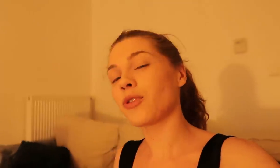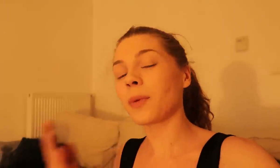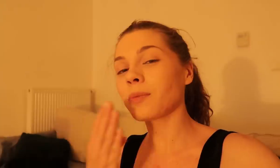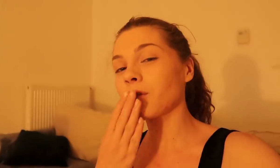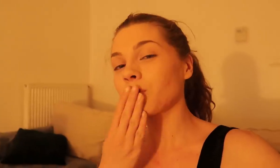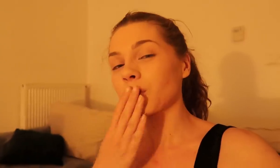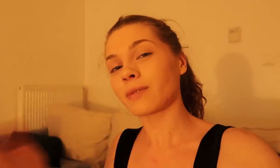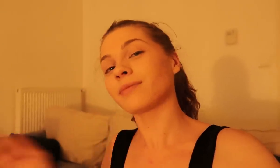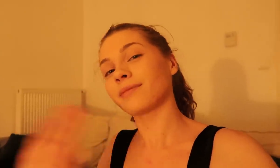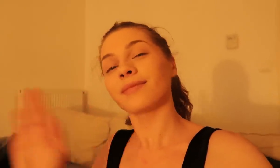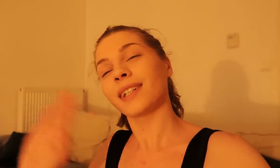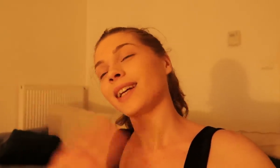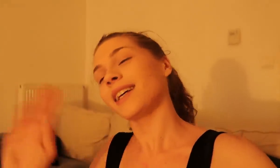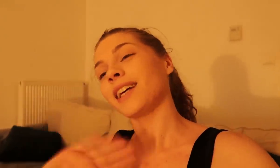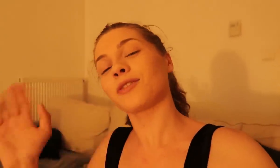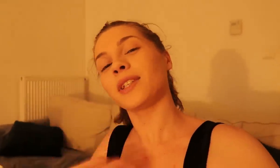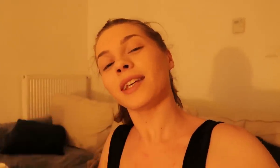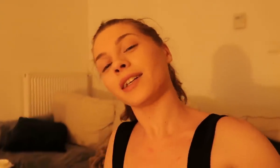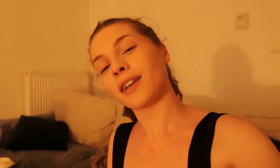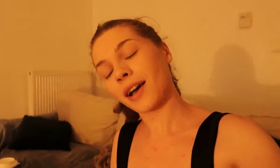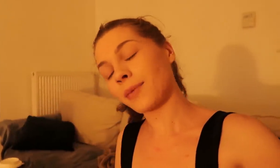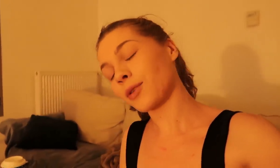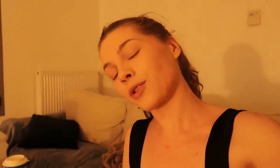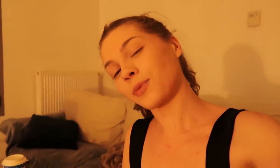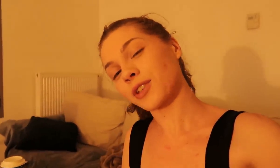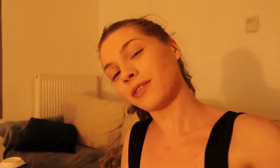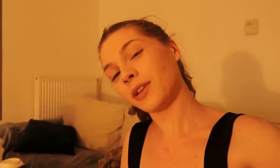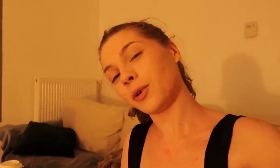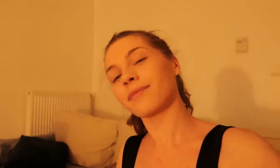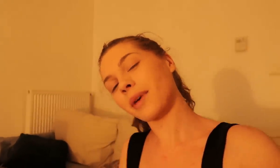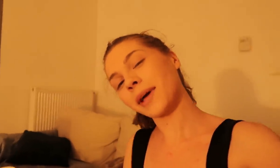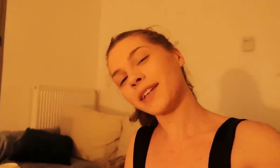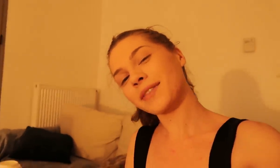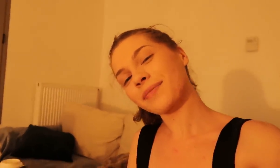fais plein de bisous. Et je vous dis à bientôt dans une prochaine vidéo. Bye bye.